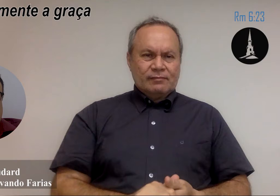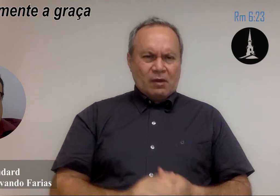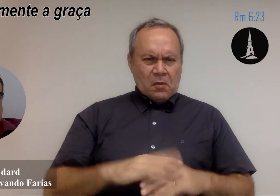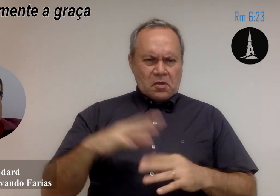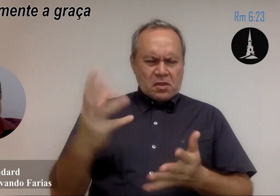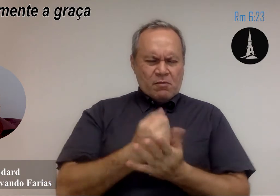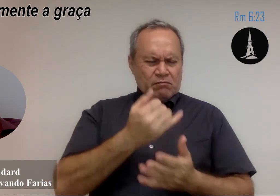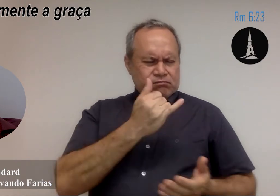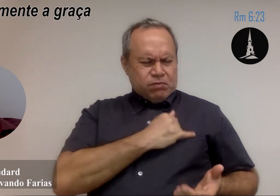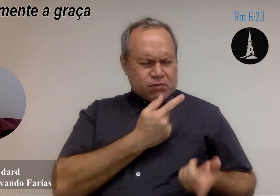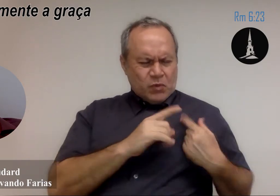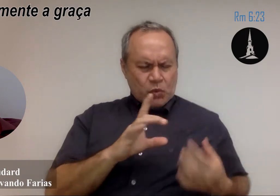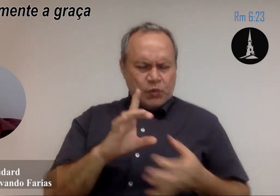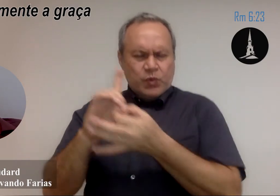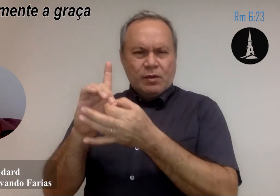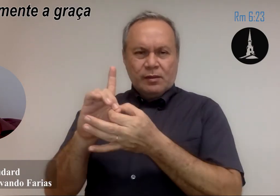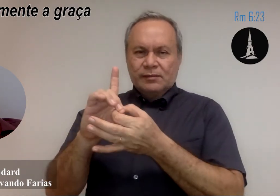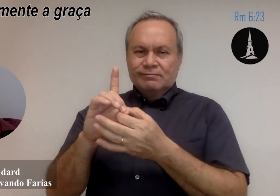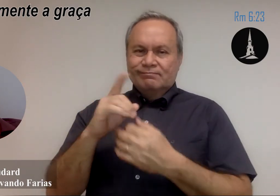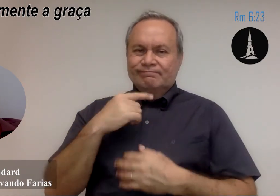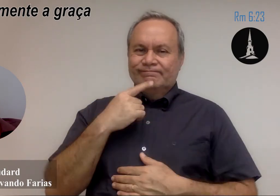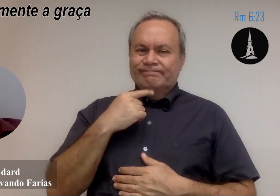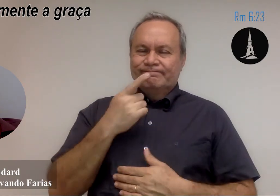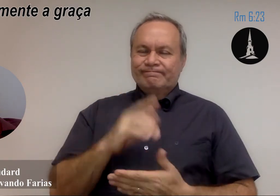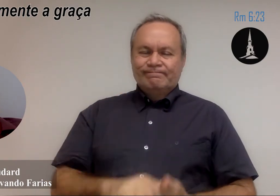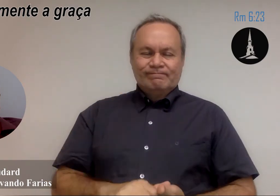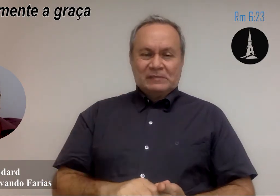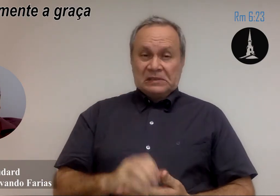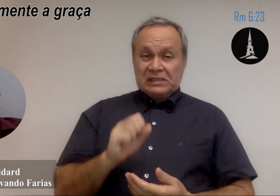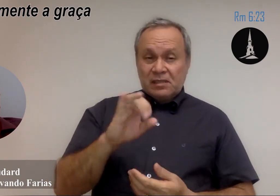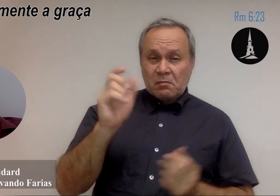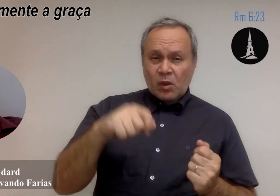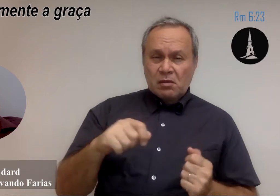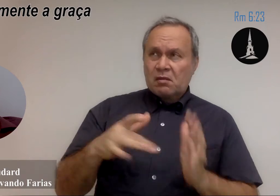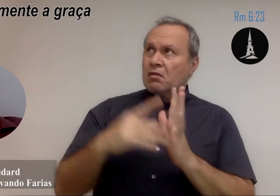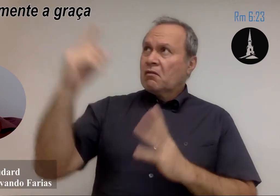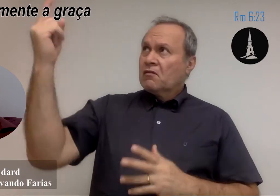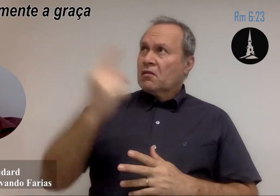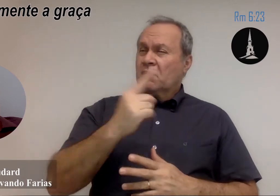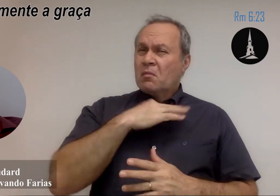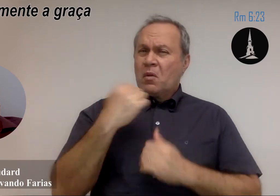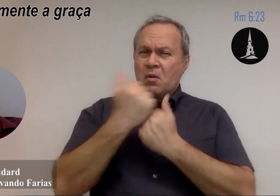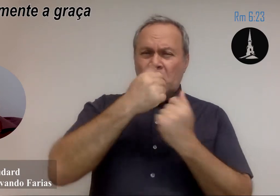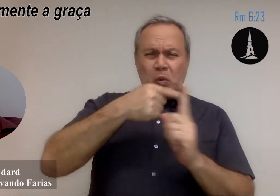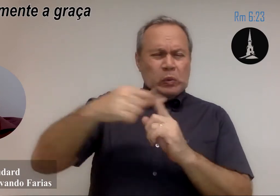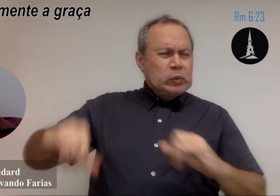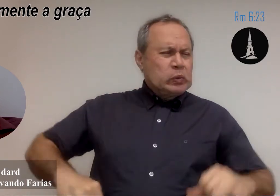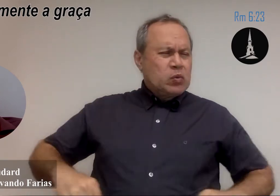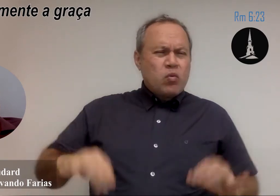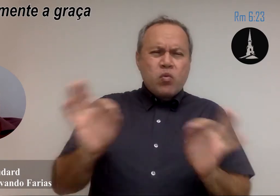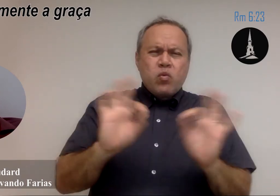mesmos. Se nós pudéssemos salvar a nós mesmos, Jesus não precisava ter vindo, não precisava